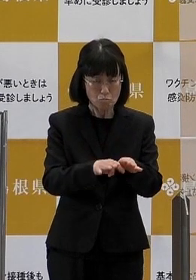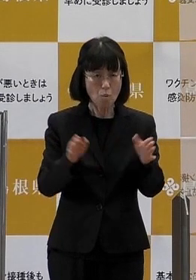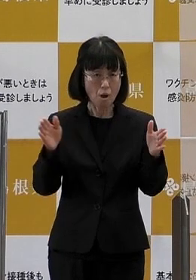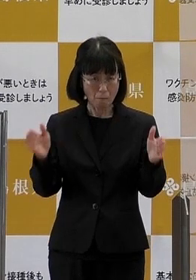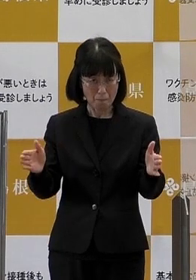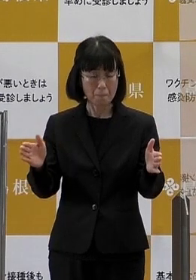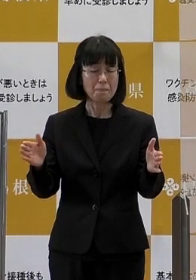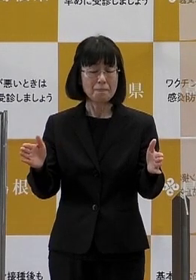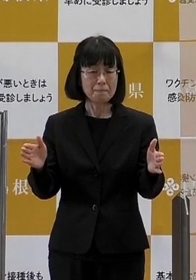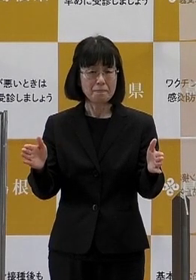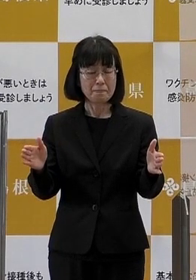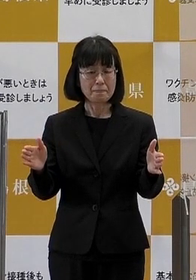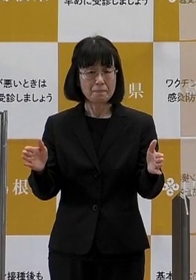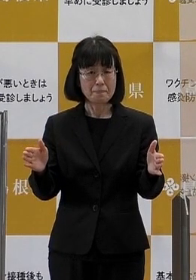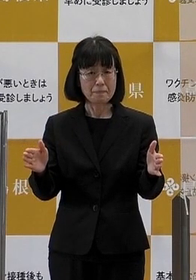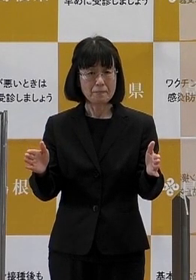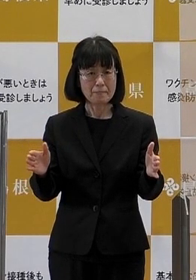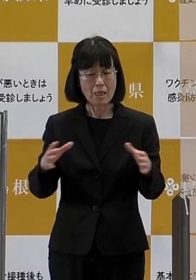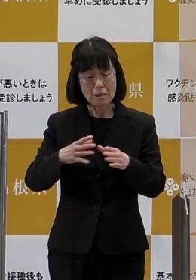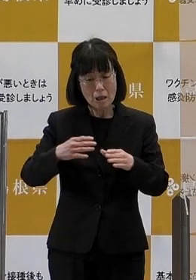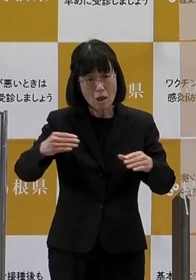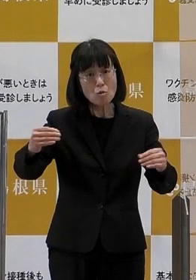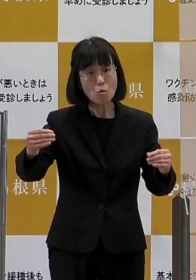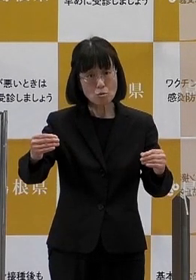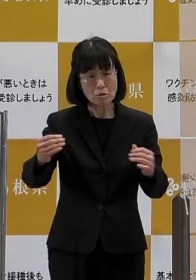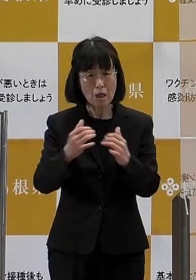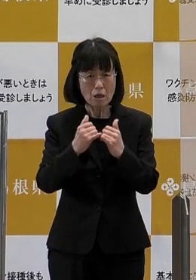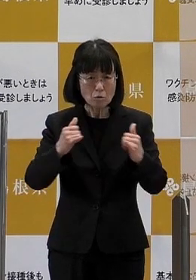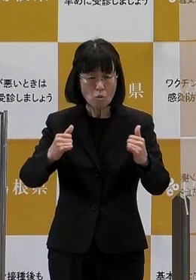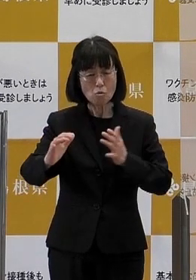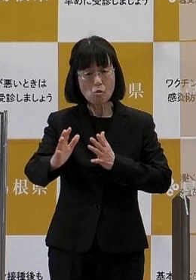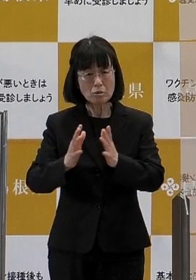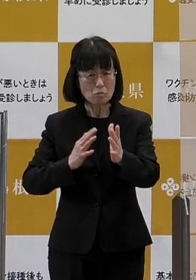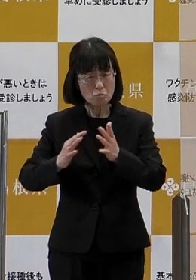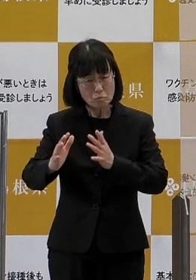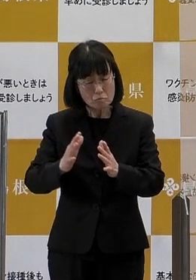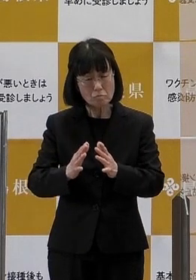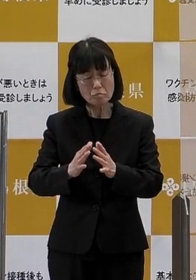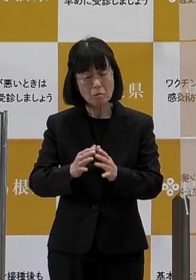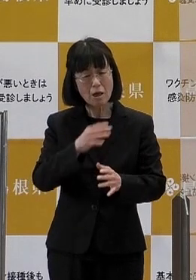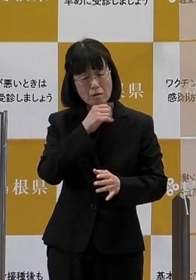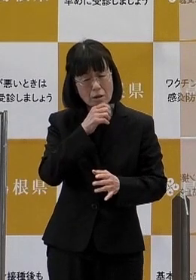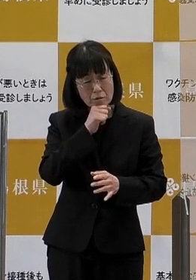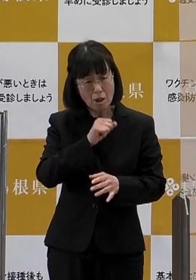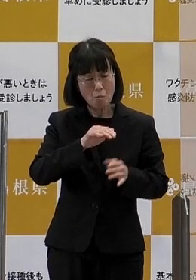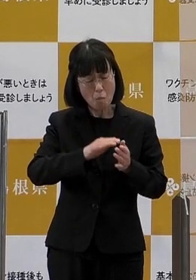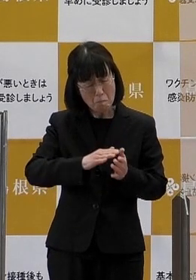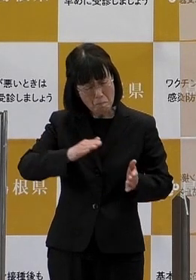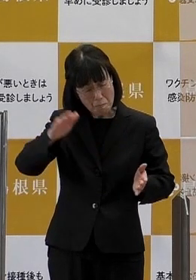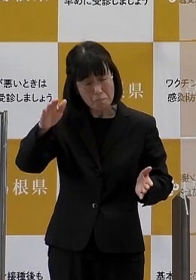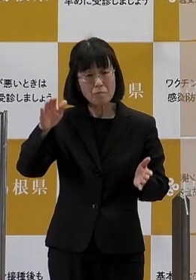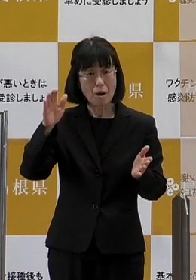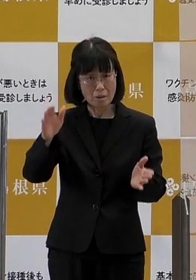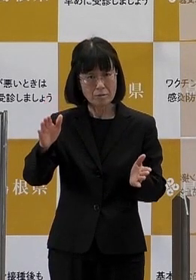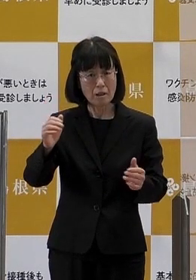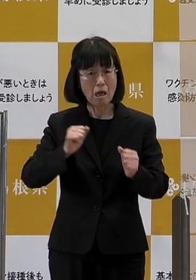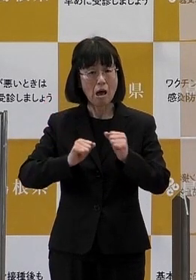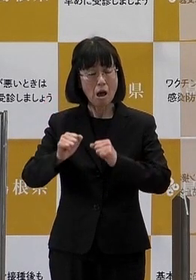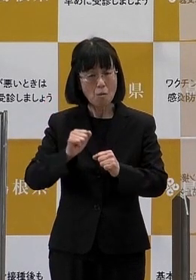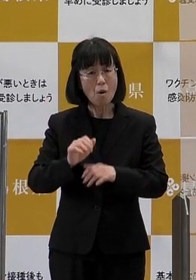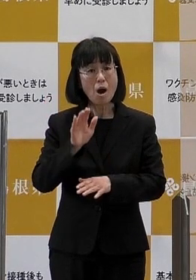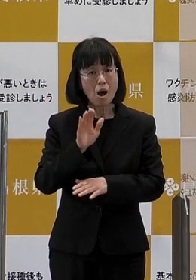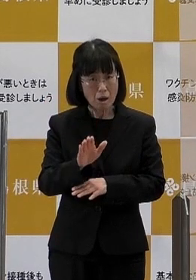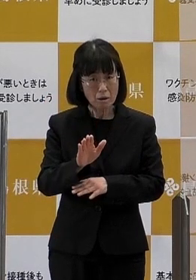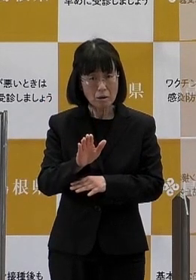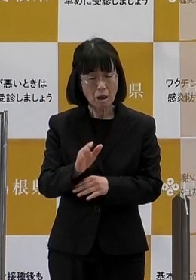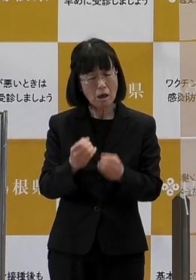えまして、全国で人の移動が幅広い年代で活発になることから感染の